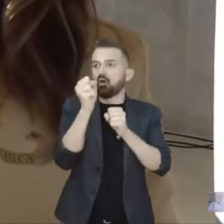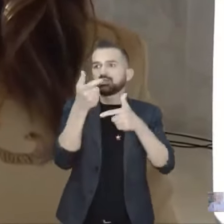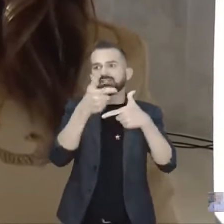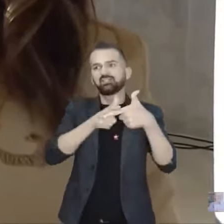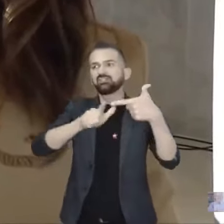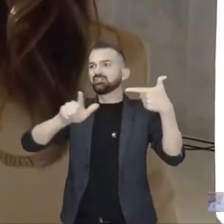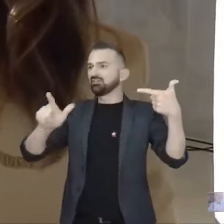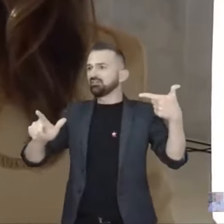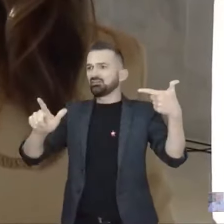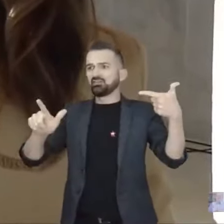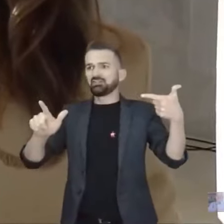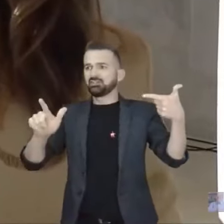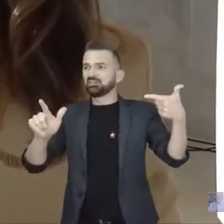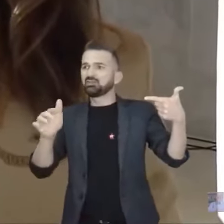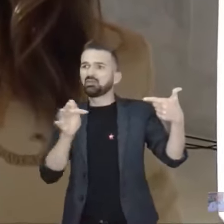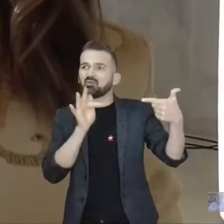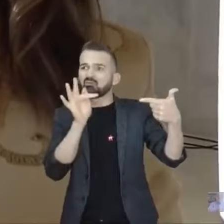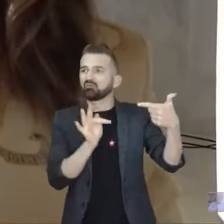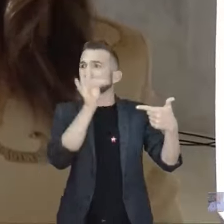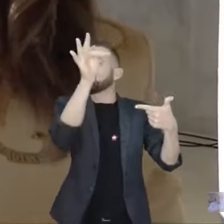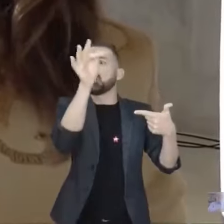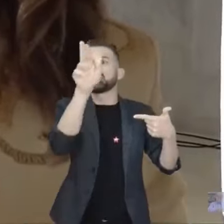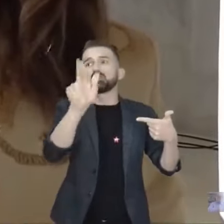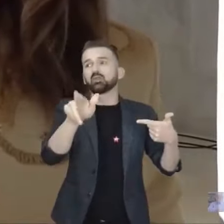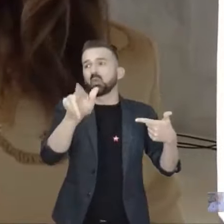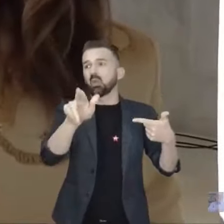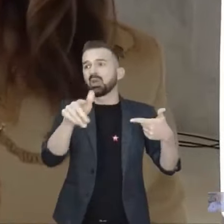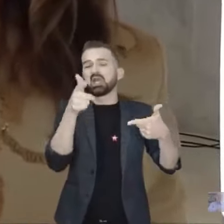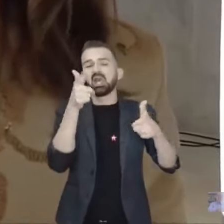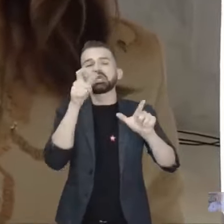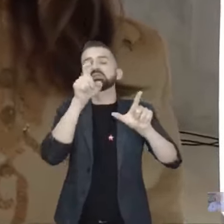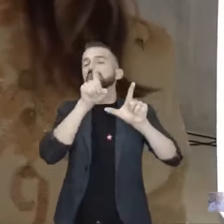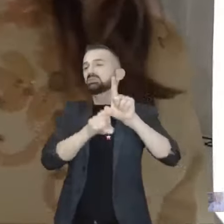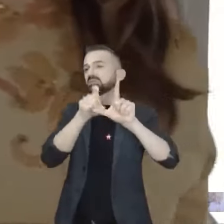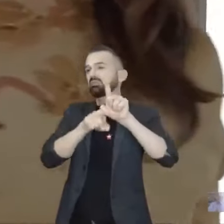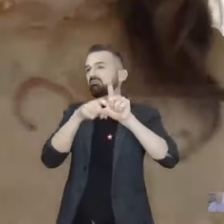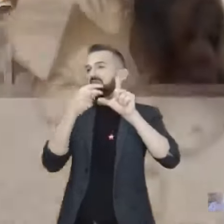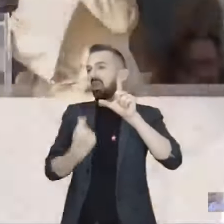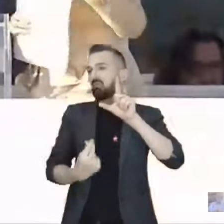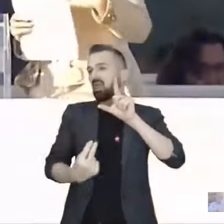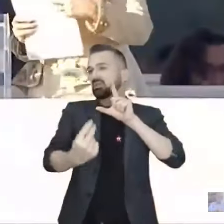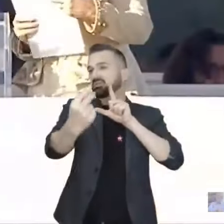chega e que vive em dívida permanente com o seu povo.